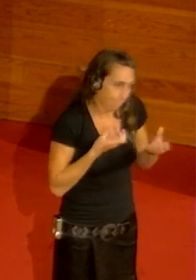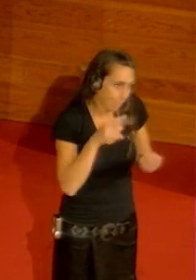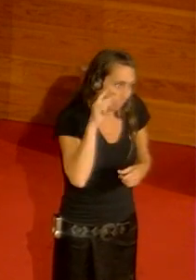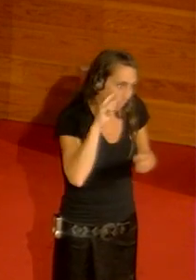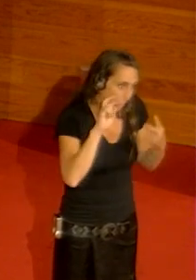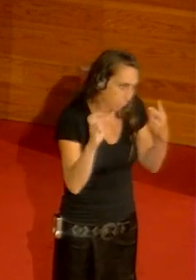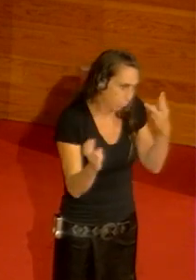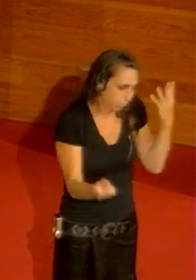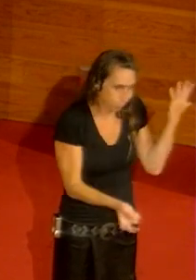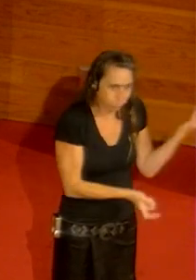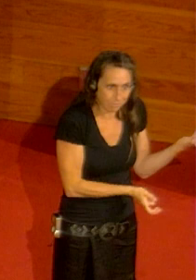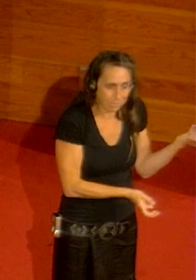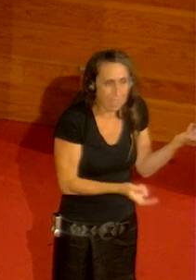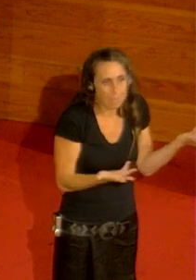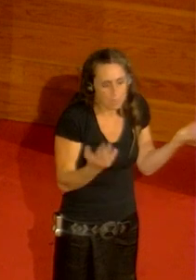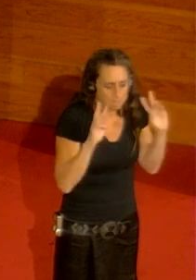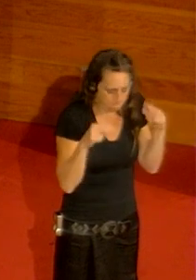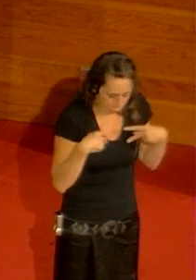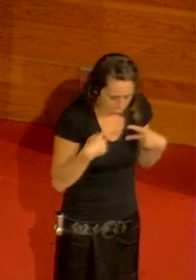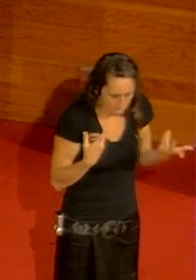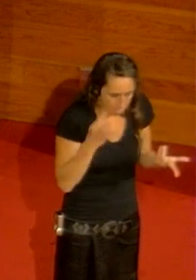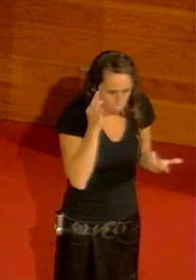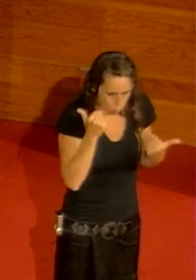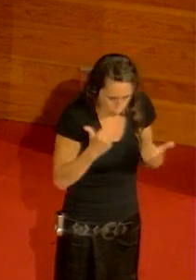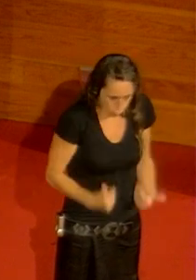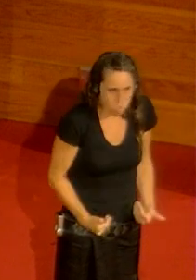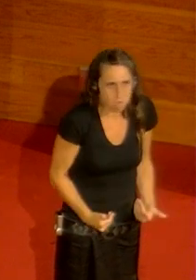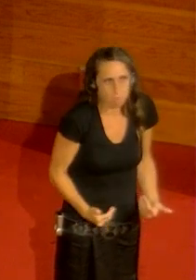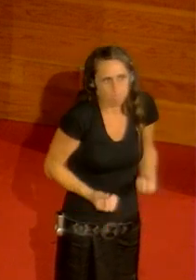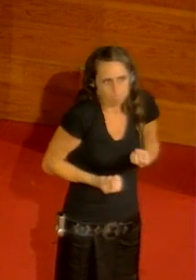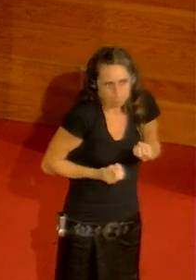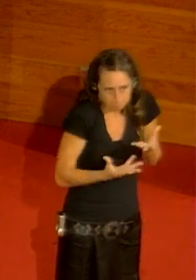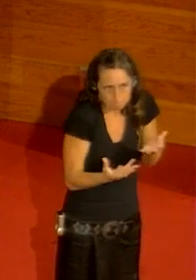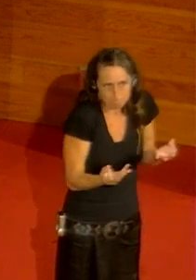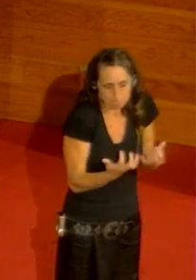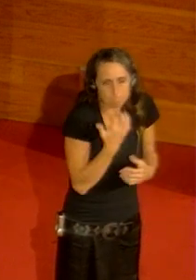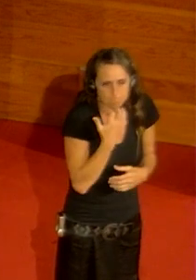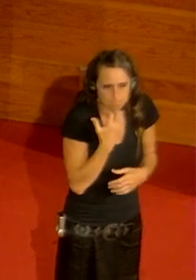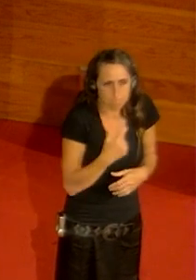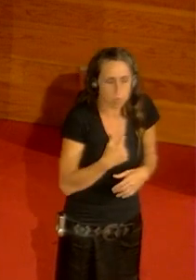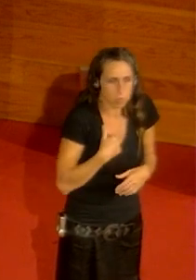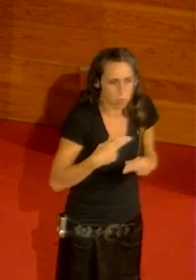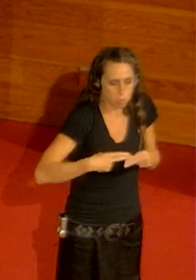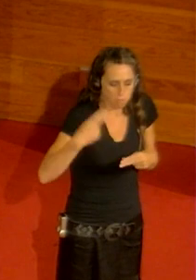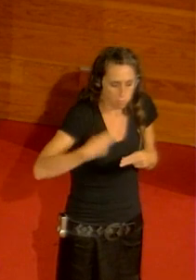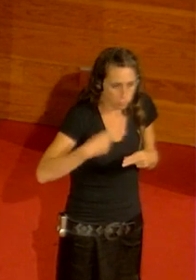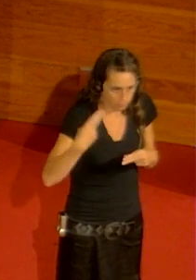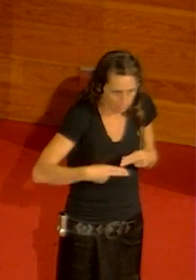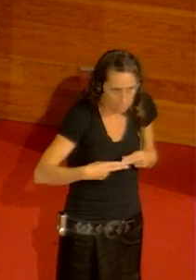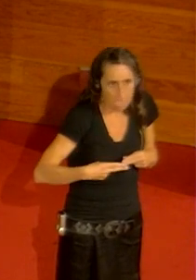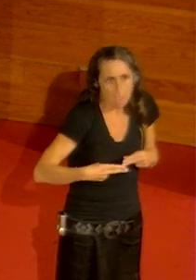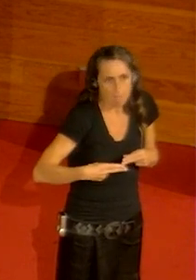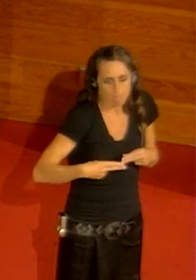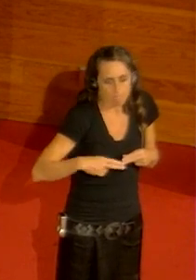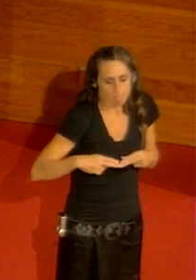algunas Bueno pues como mujer por ejemplo yo vivo en la frontera con un barrio Ultra ortodoxo